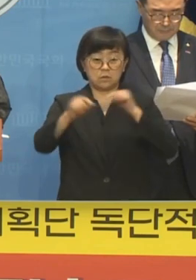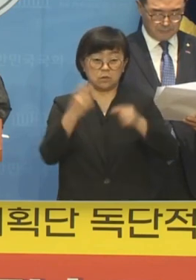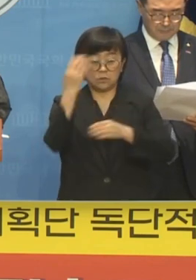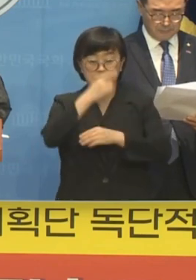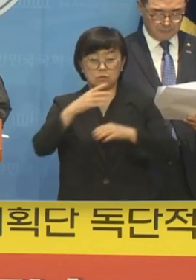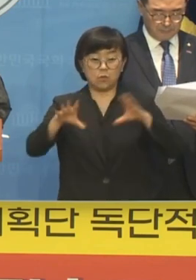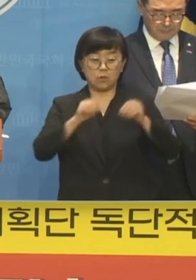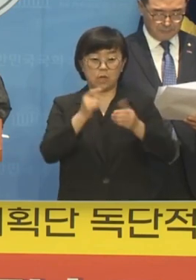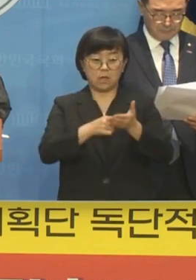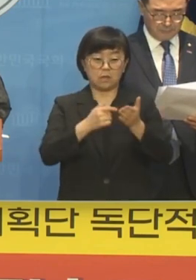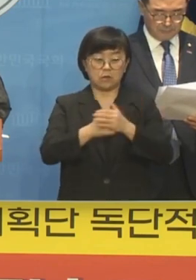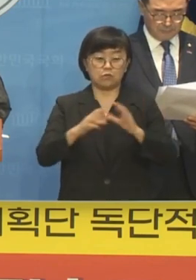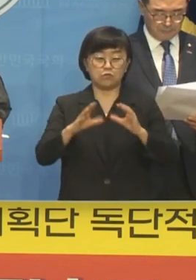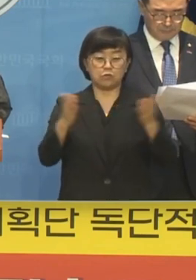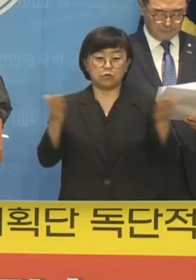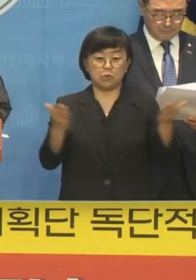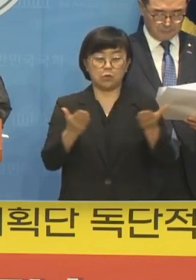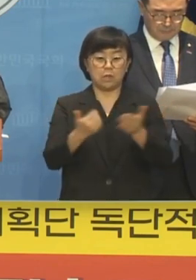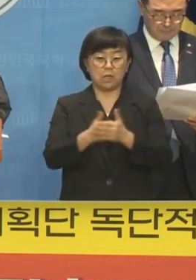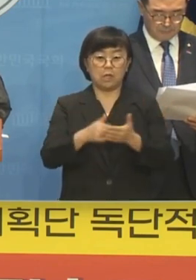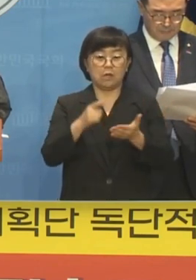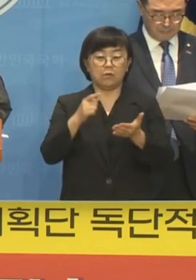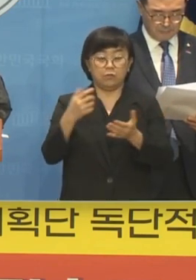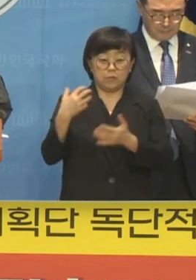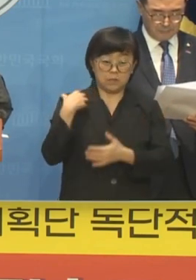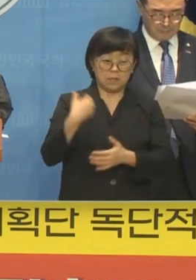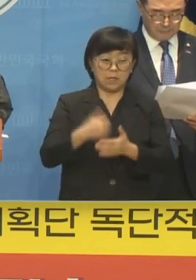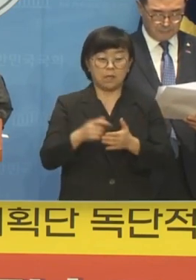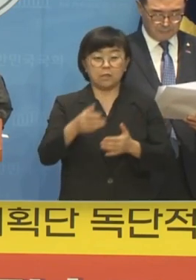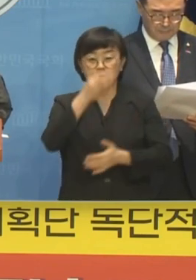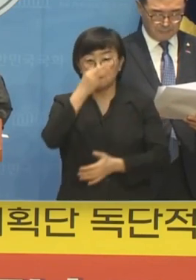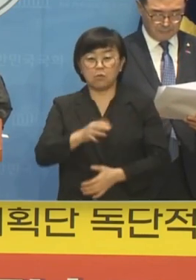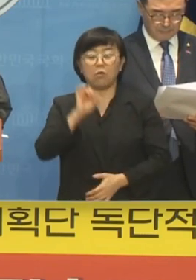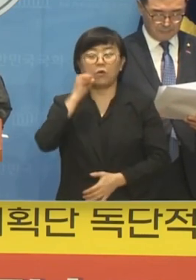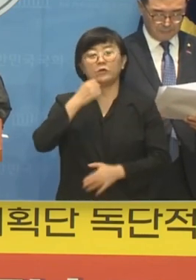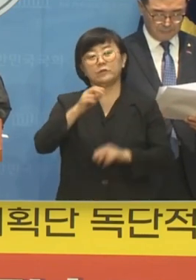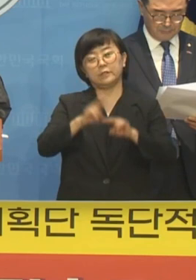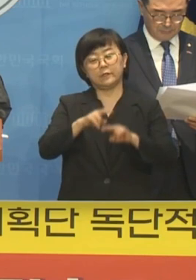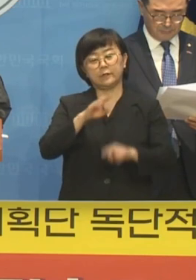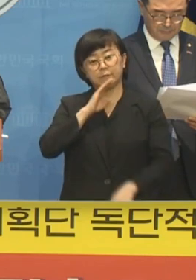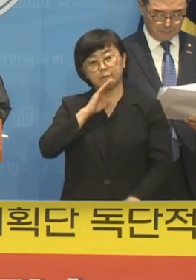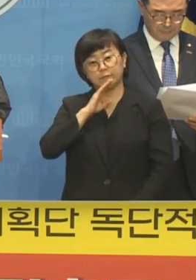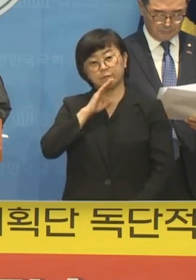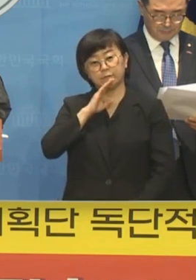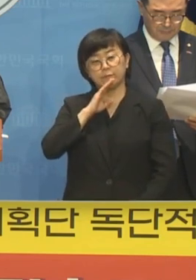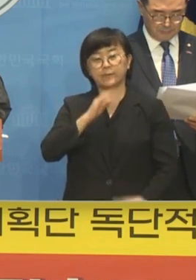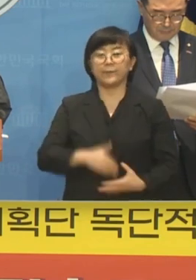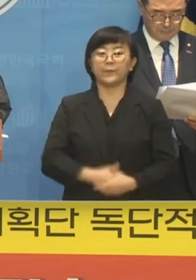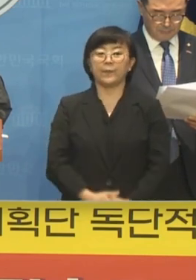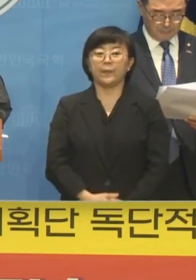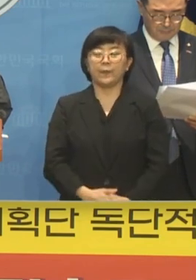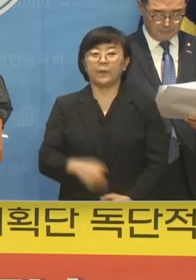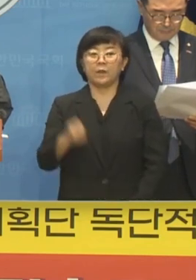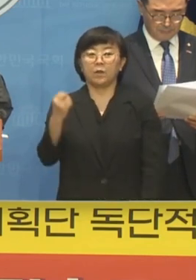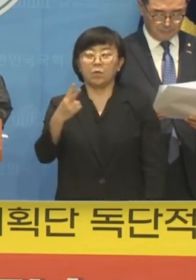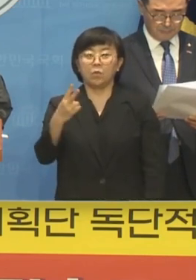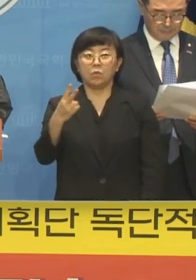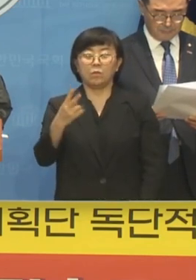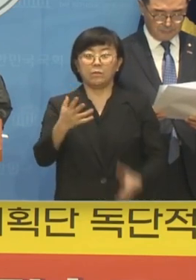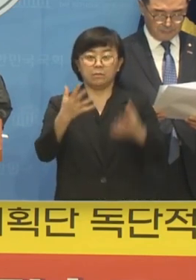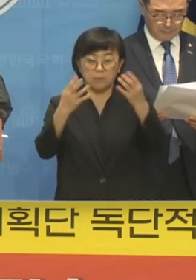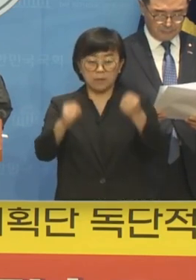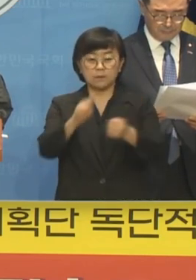총괄하는 국무총리의 위치가 참으로 힘들고 어려운 자리라는 것은 짐작합니다. 또한